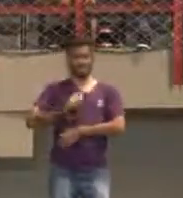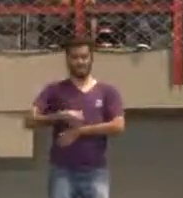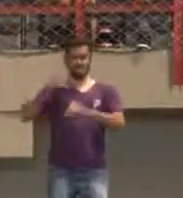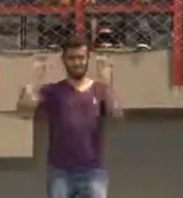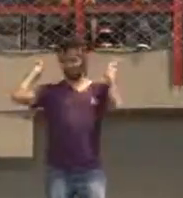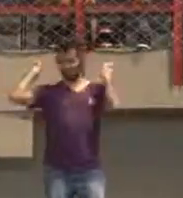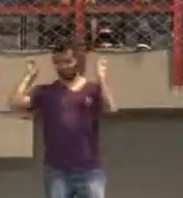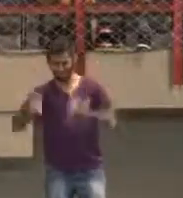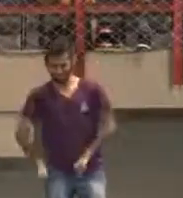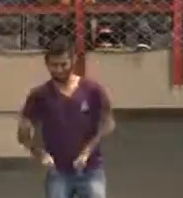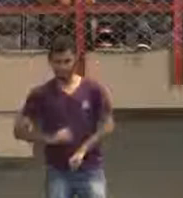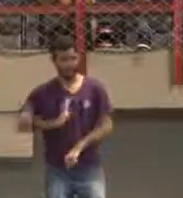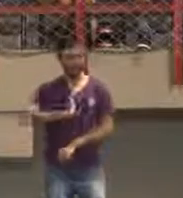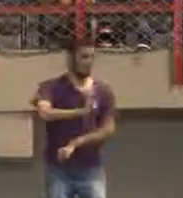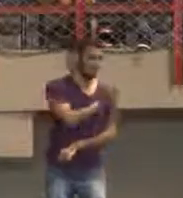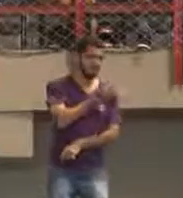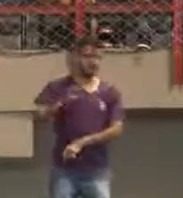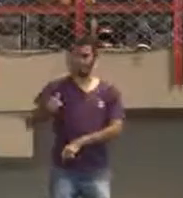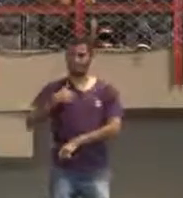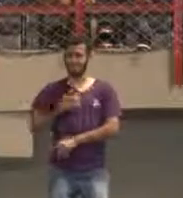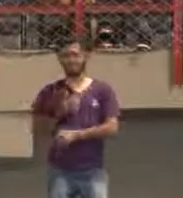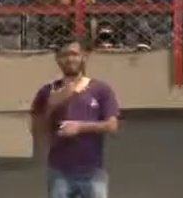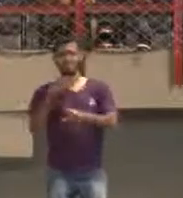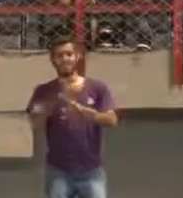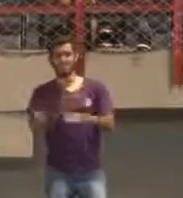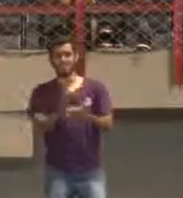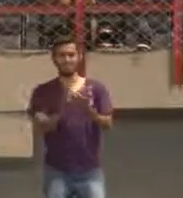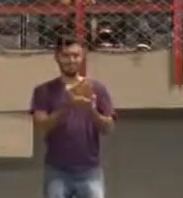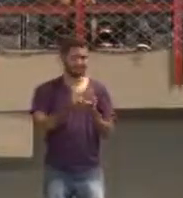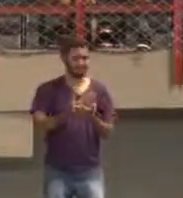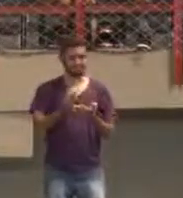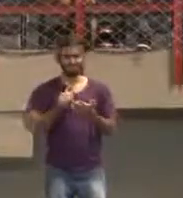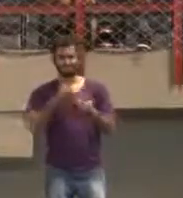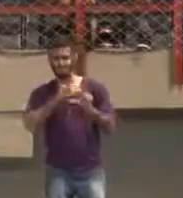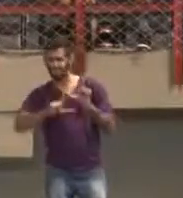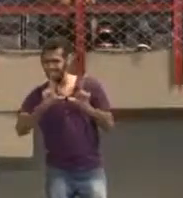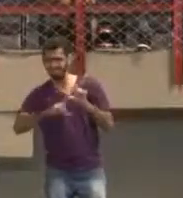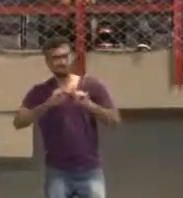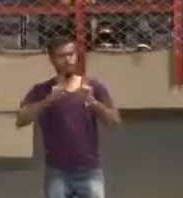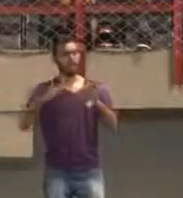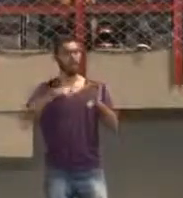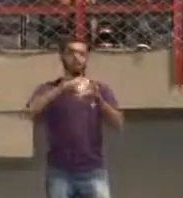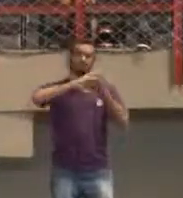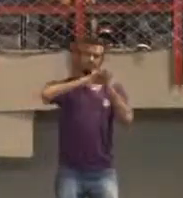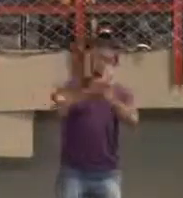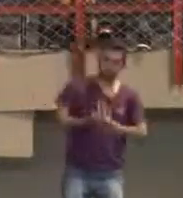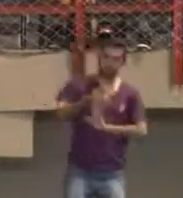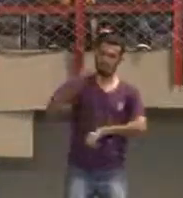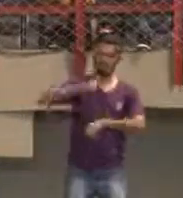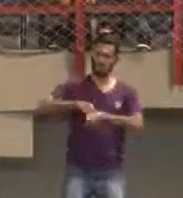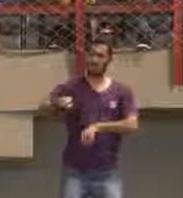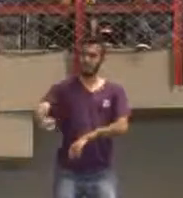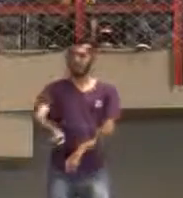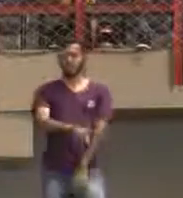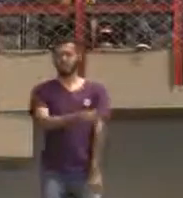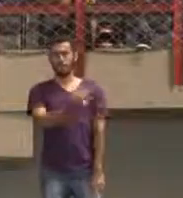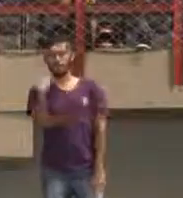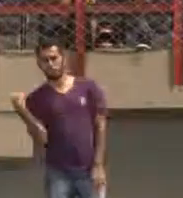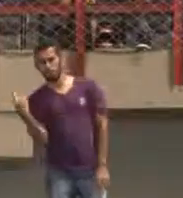ele vai alcançar a projeção nas letras, mas sempre com aquela questão do preconceito. Quando ele morre, morre